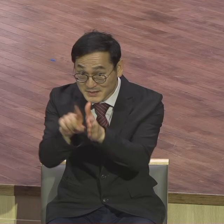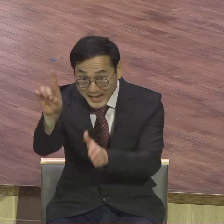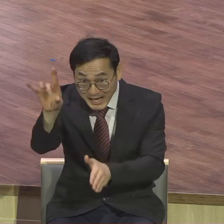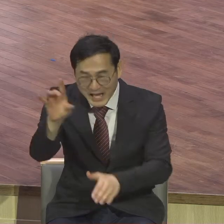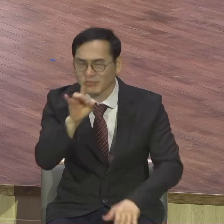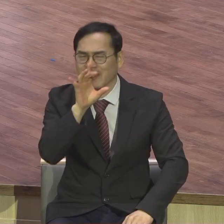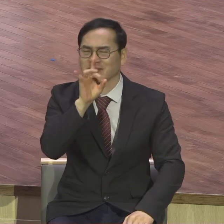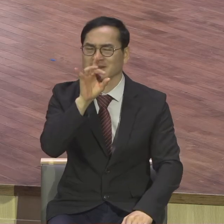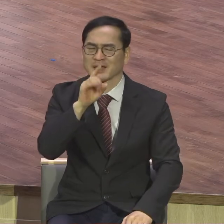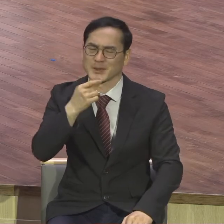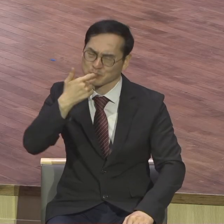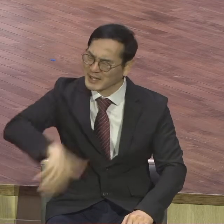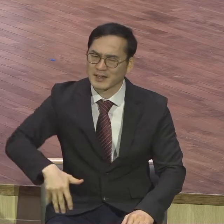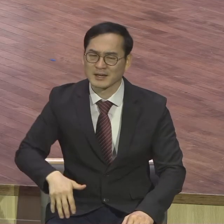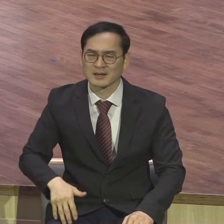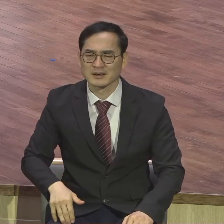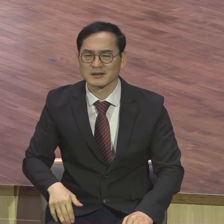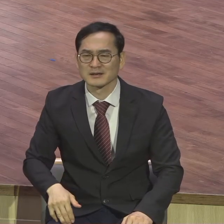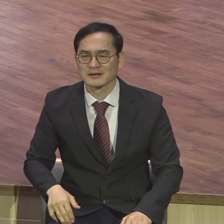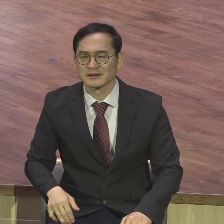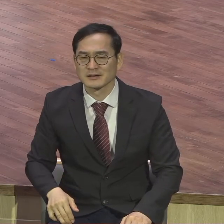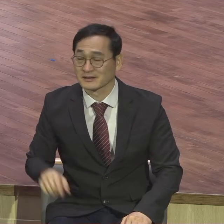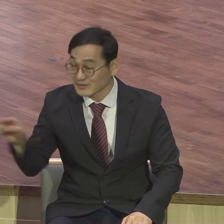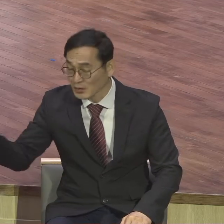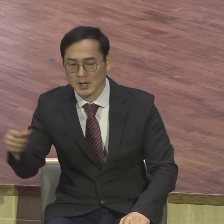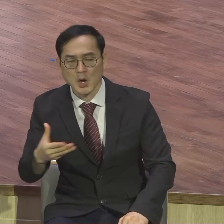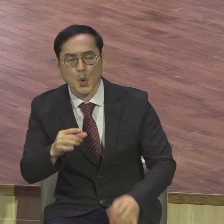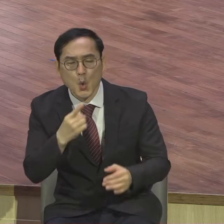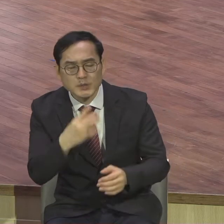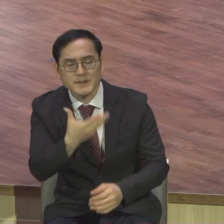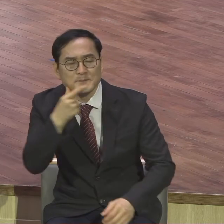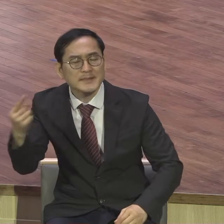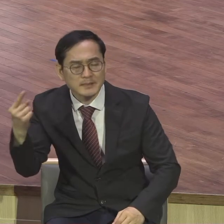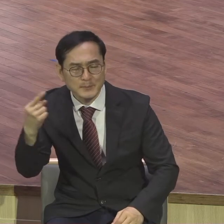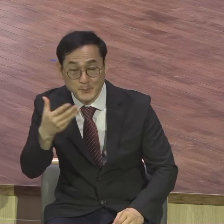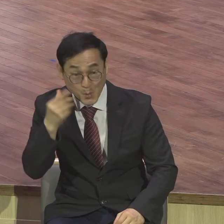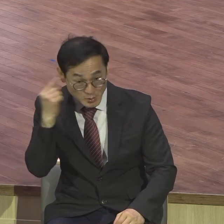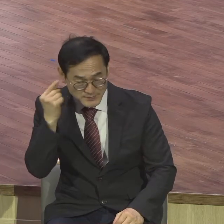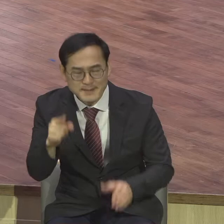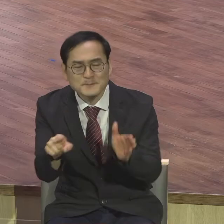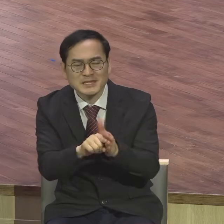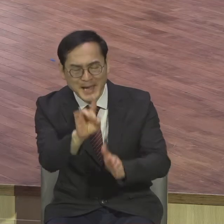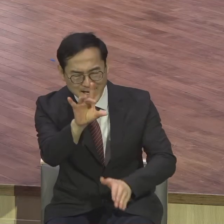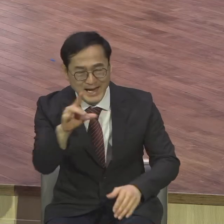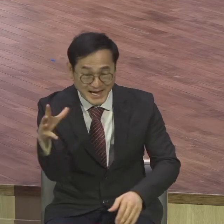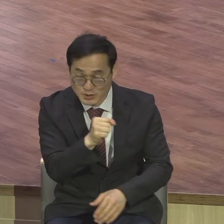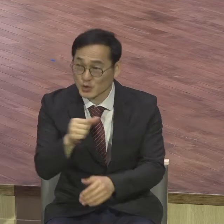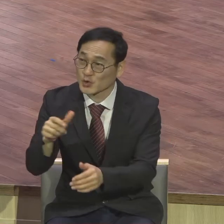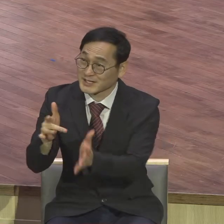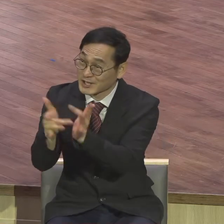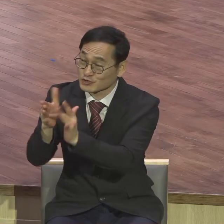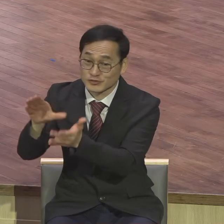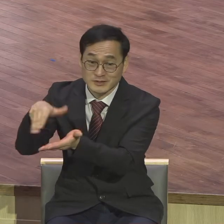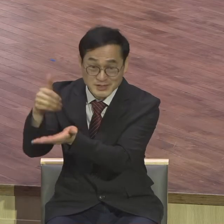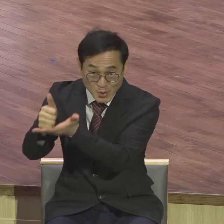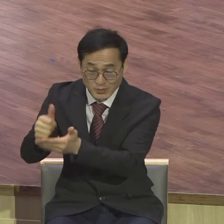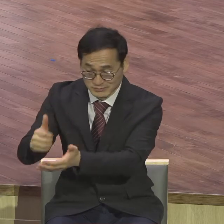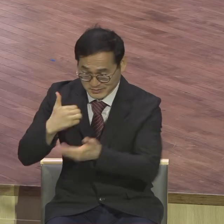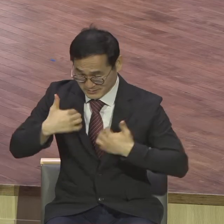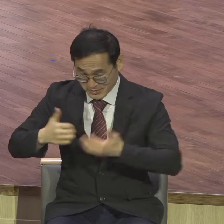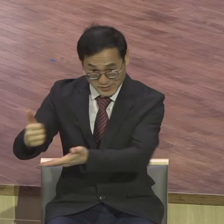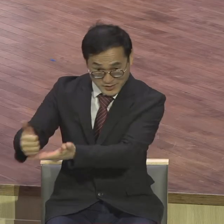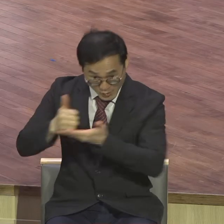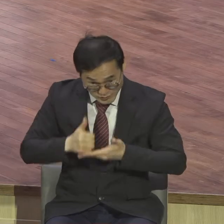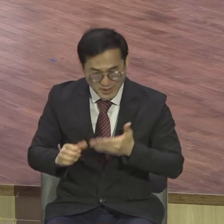그걸 주장함으로써 오직 믿음을 통해서 하나님의 은혜로 얻게 된다는 복음의 핵심을 놓치게